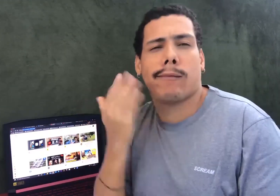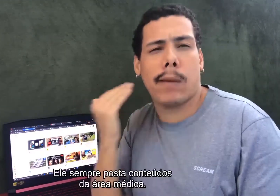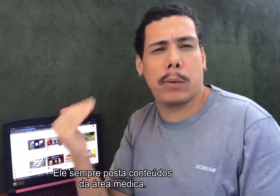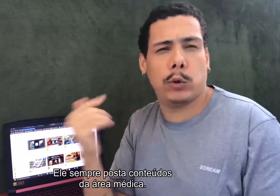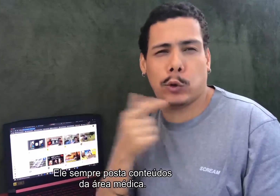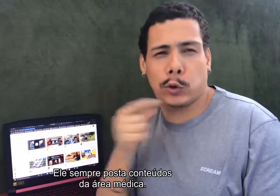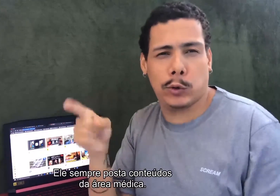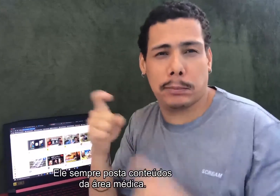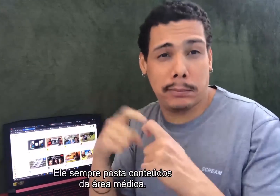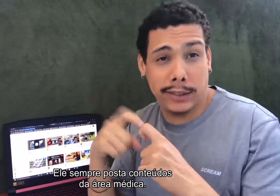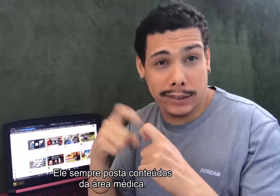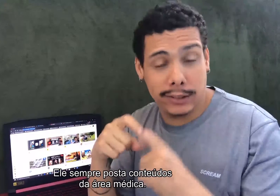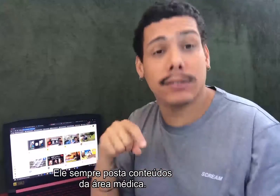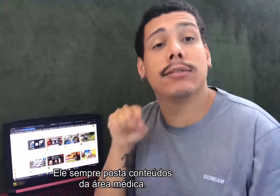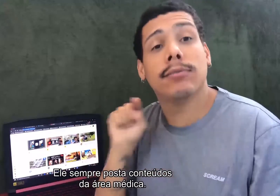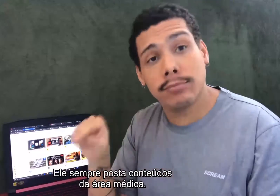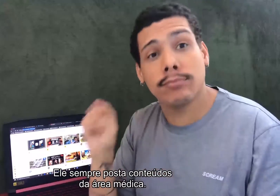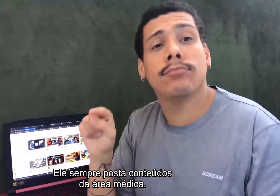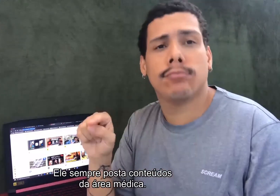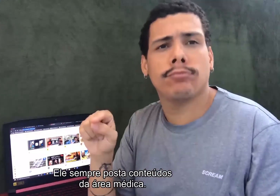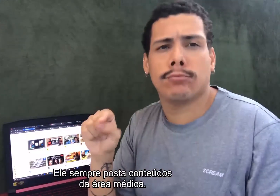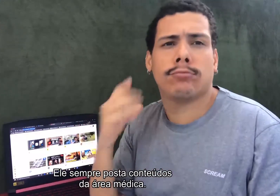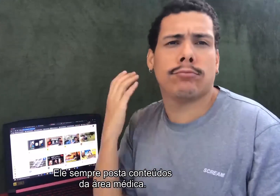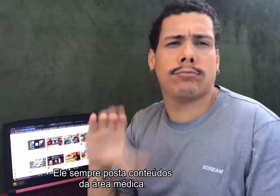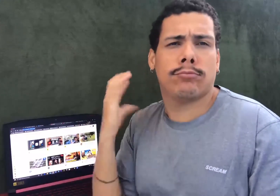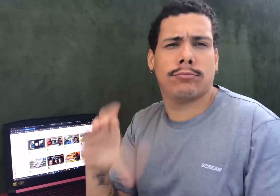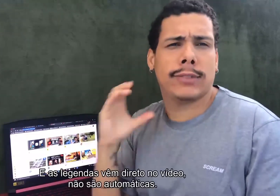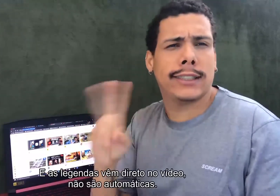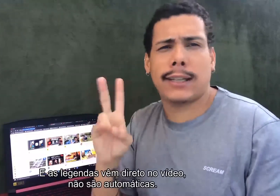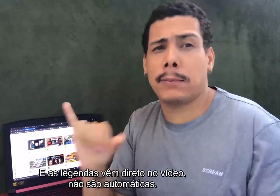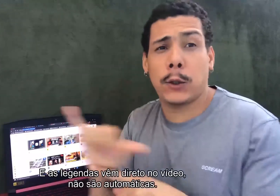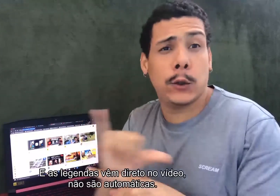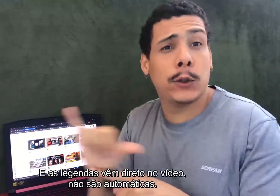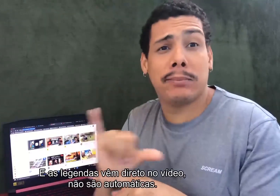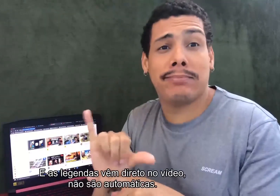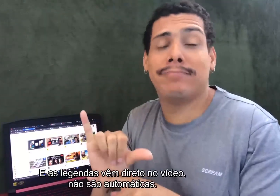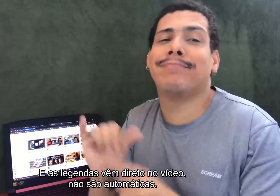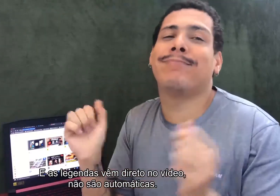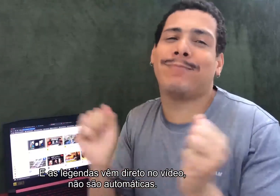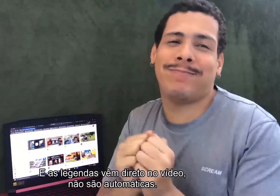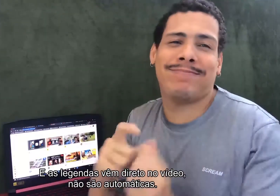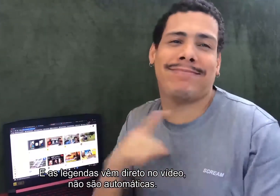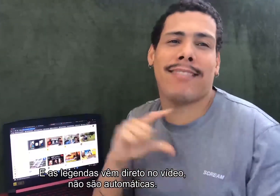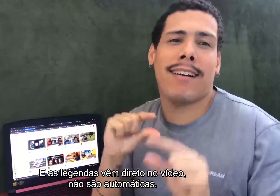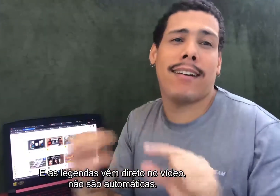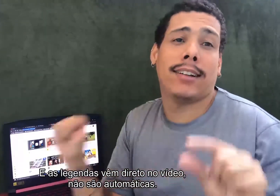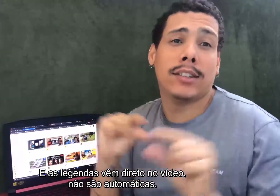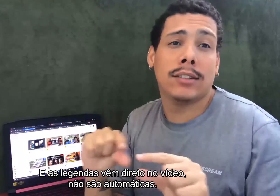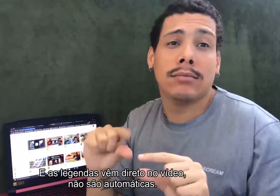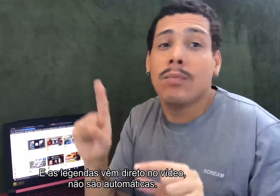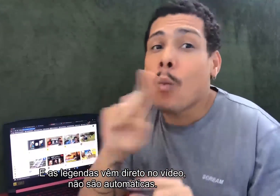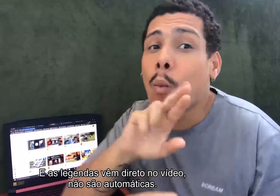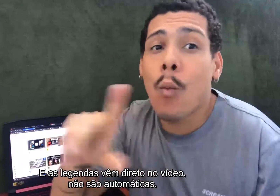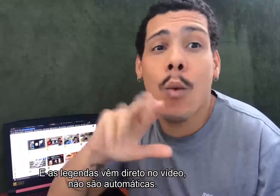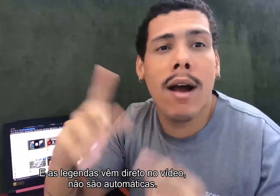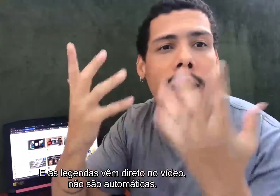Ele sempre posta conteúdos na área médica. E as legendas vêm direto no vídeo, não são